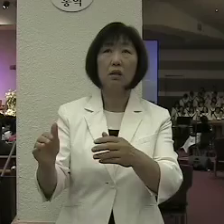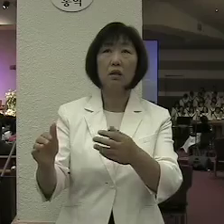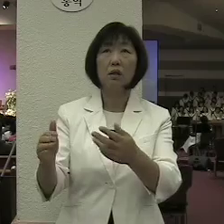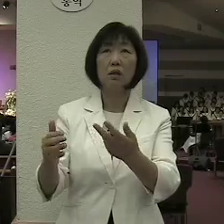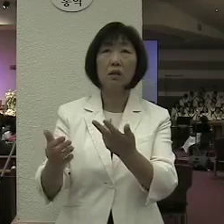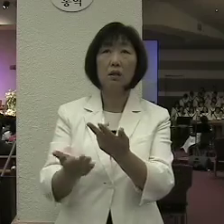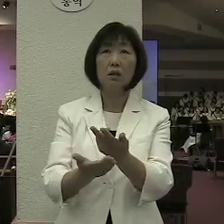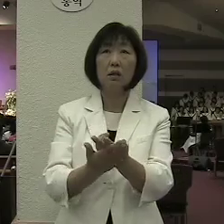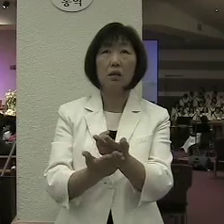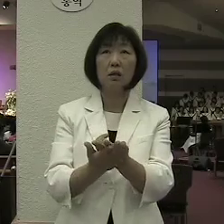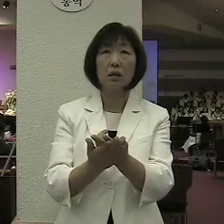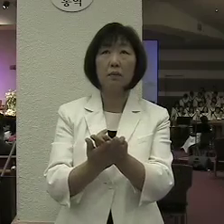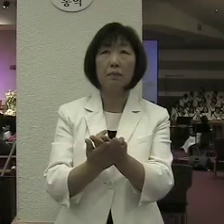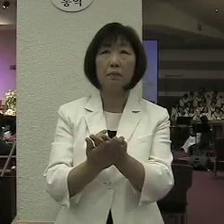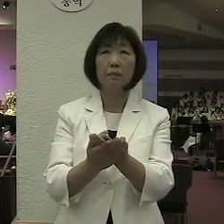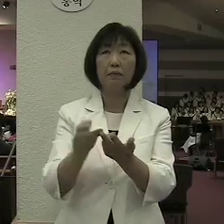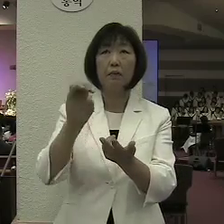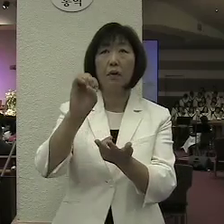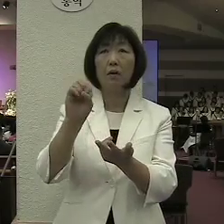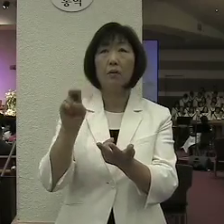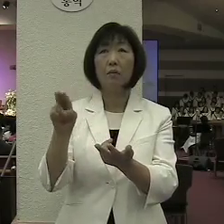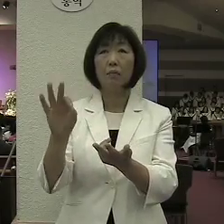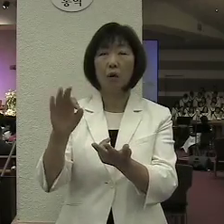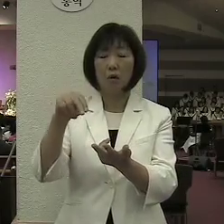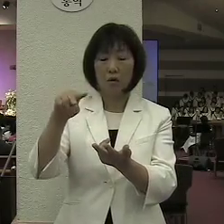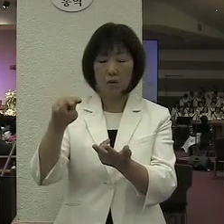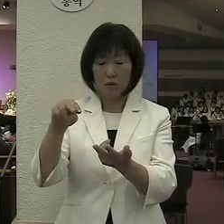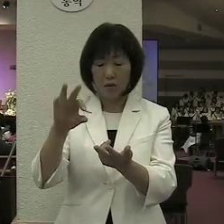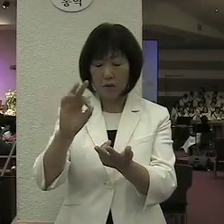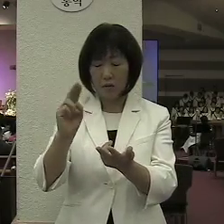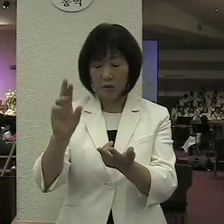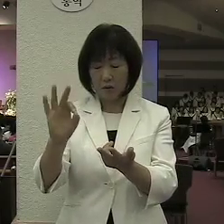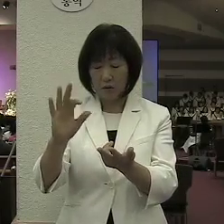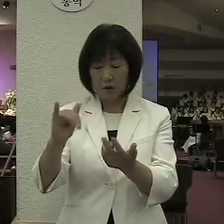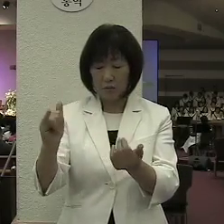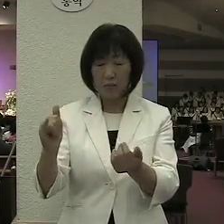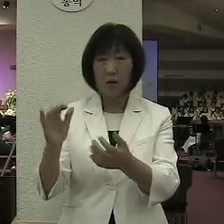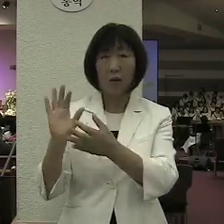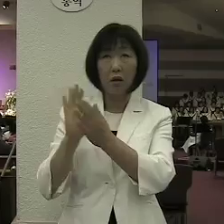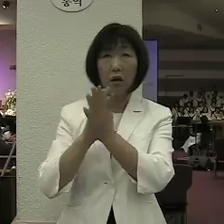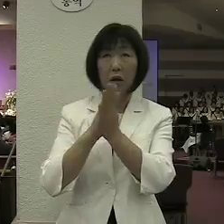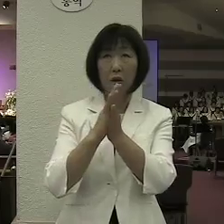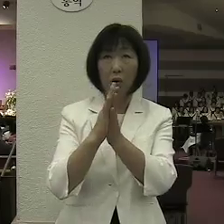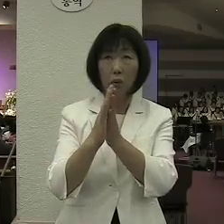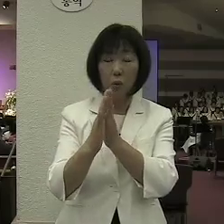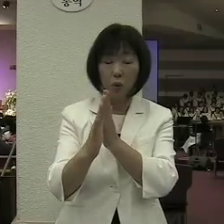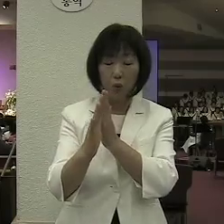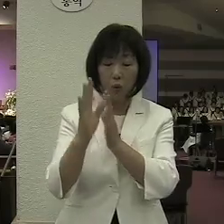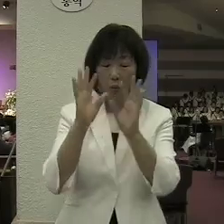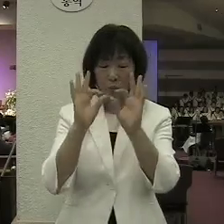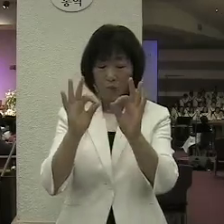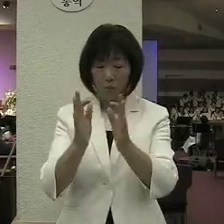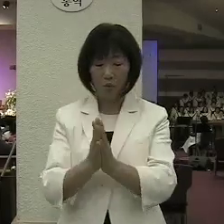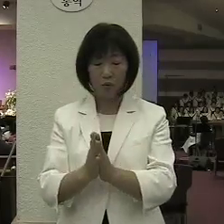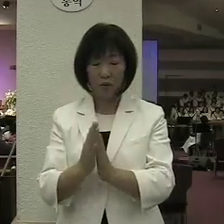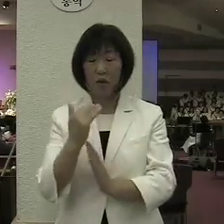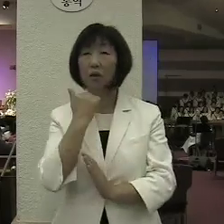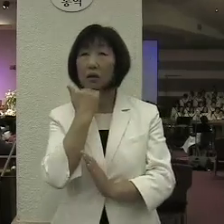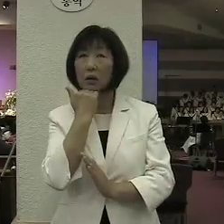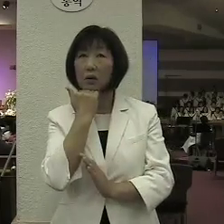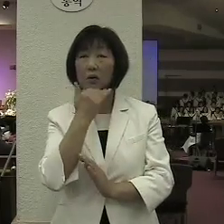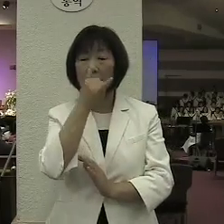줄로 믿습니다. 여러분, 정말로 우리가 살아계신 주님을 믿는다는 것은